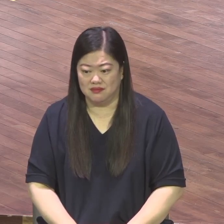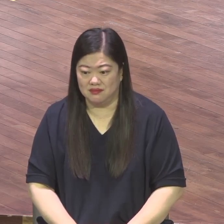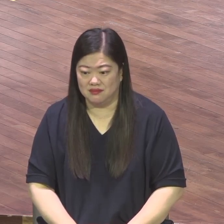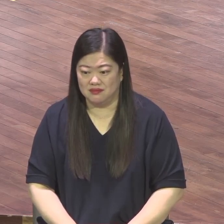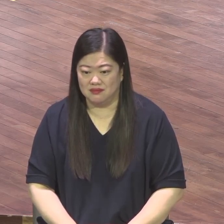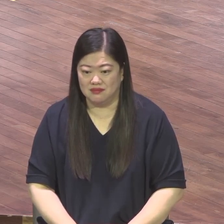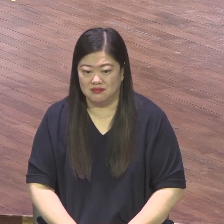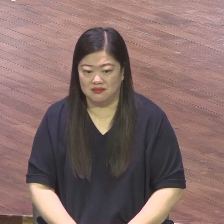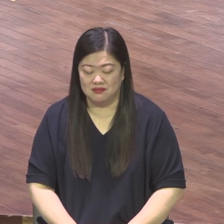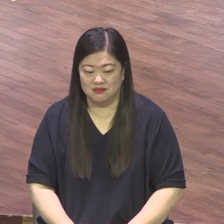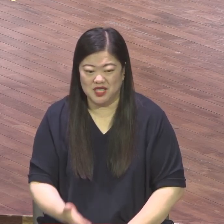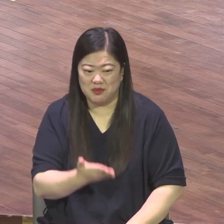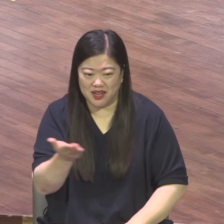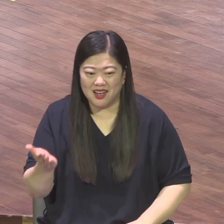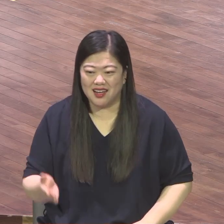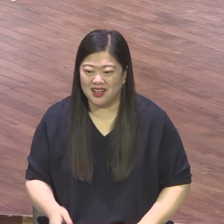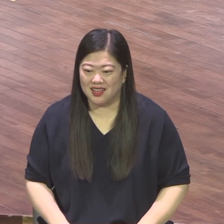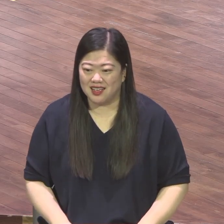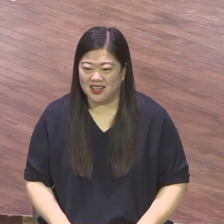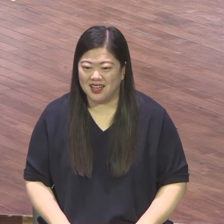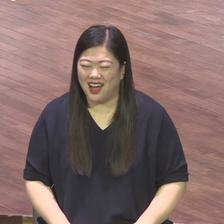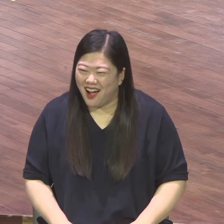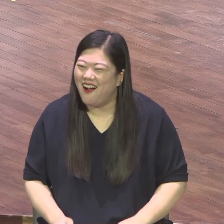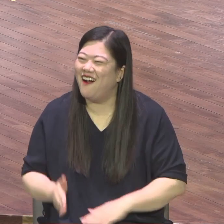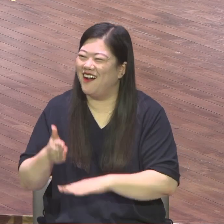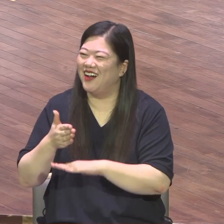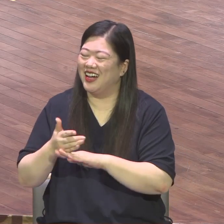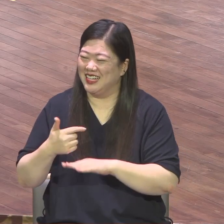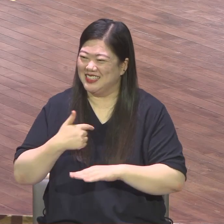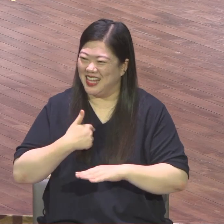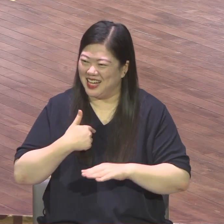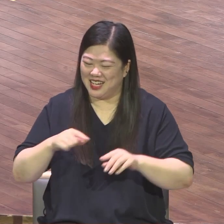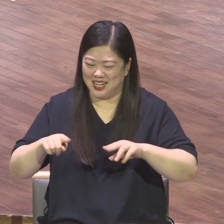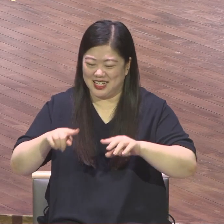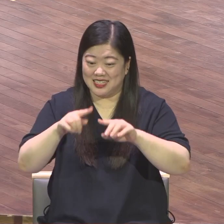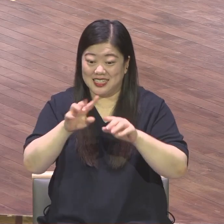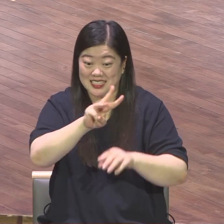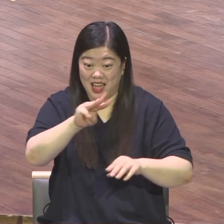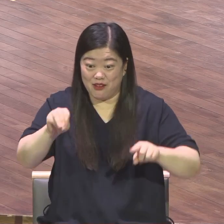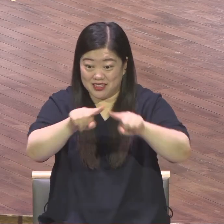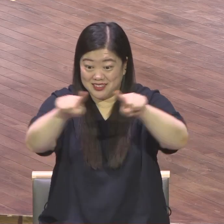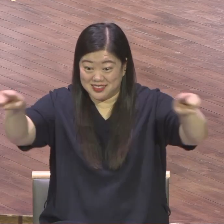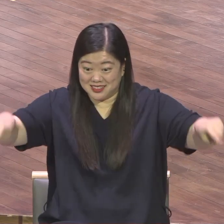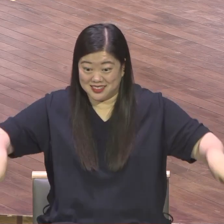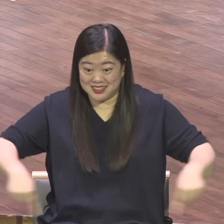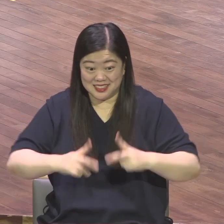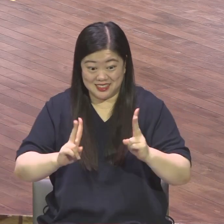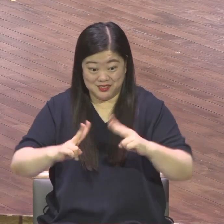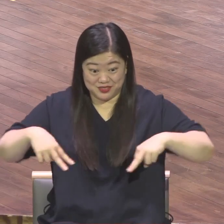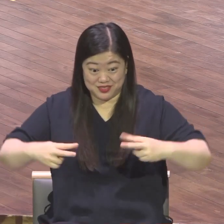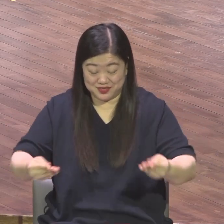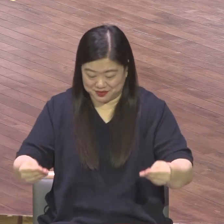뽑기는 뽑았는데 아직 차도보도 안 했습니까? 어디든지 관심도 없습니까? 오늘 한번 관심 가져보세요.